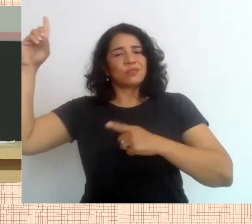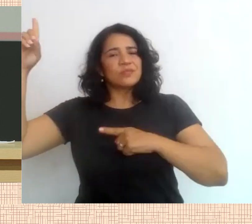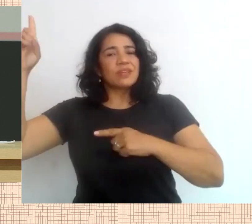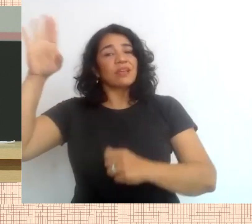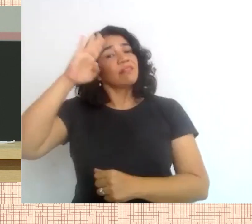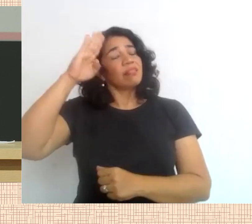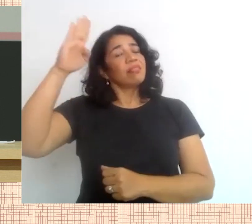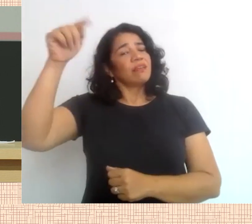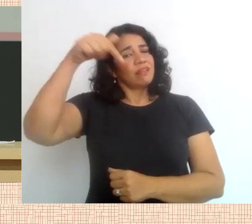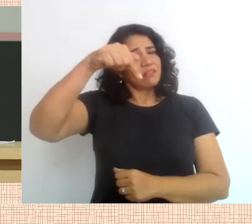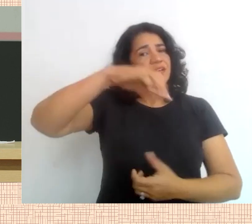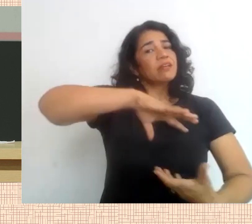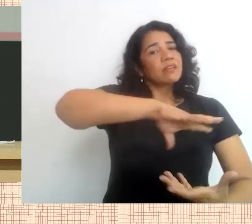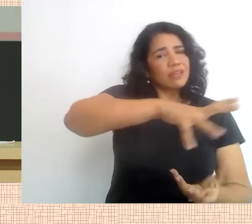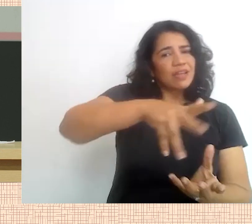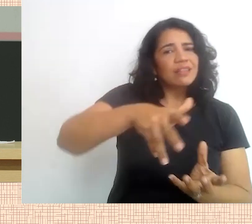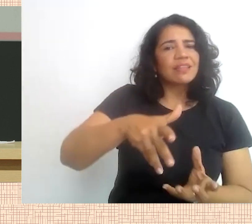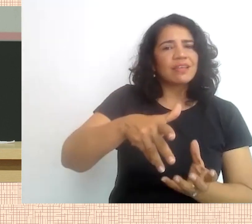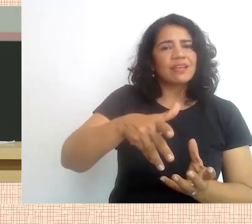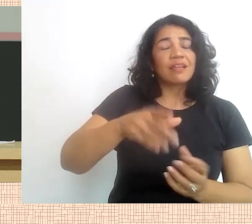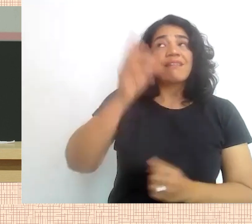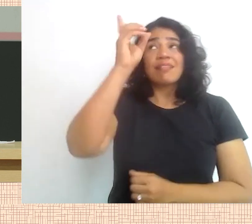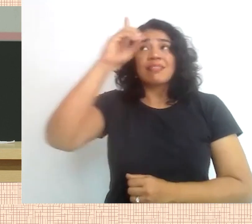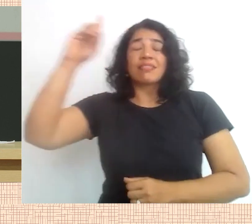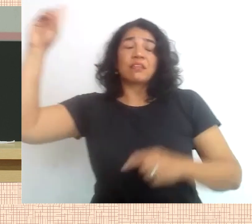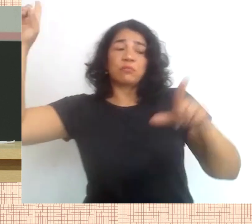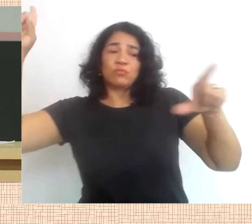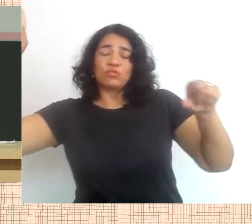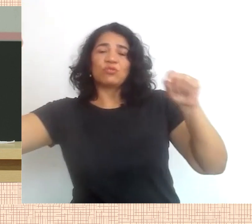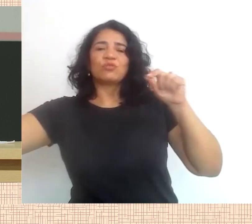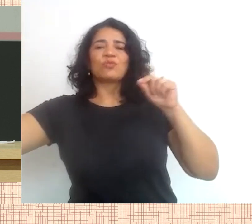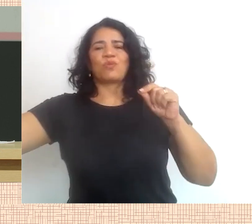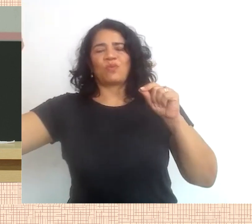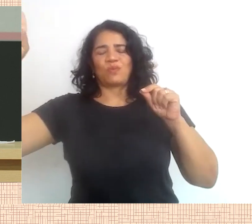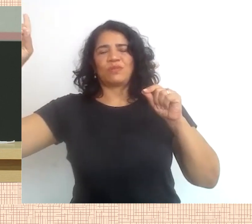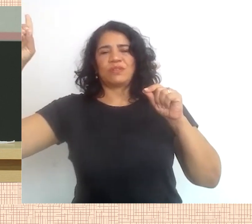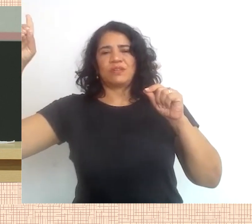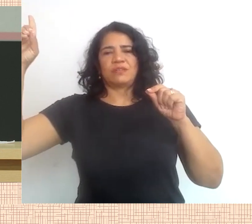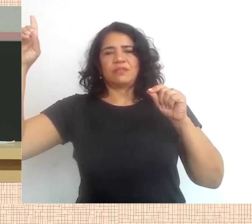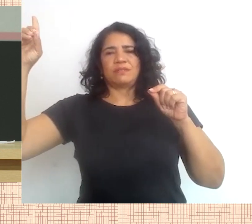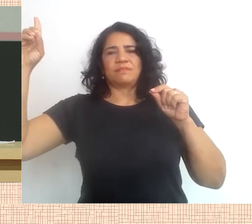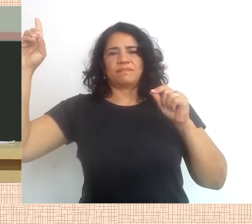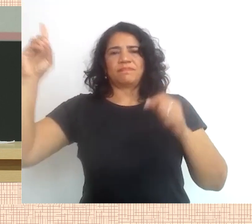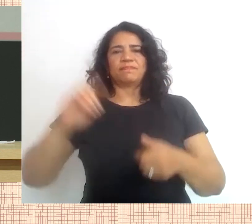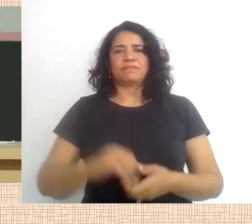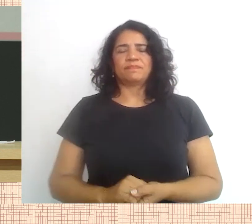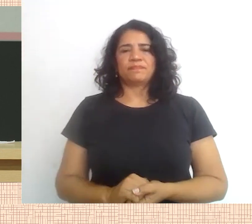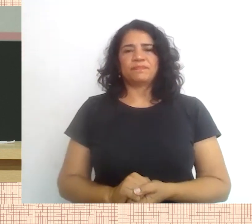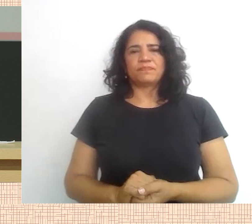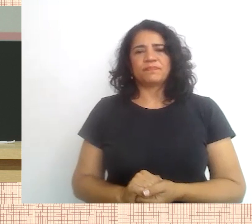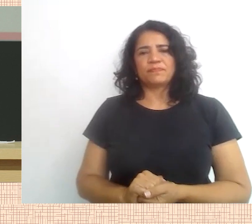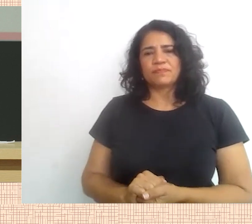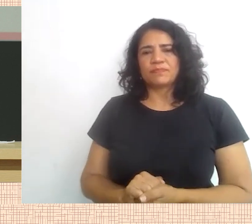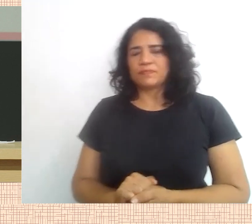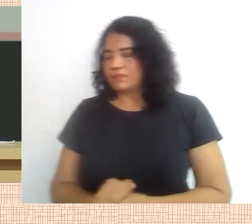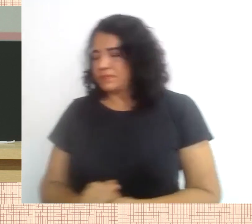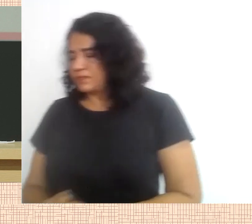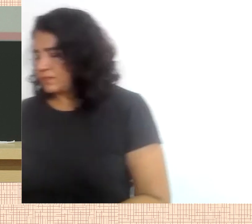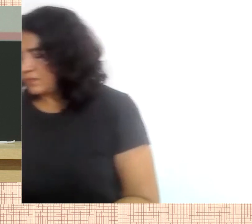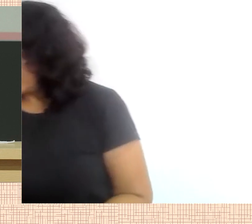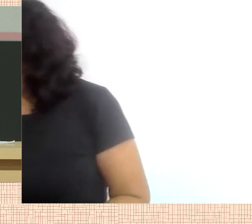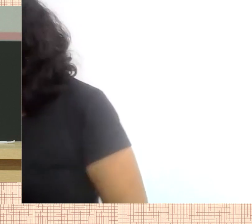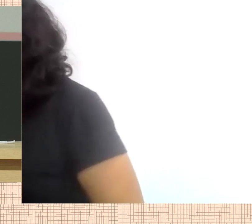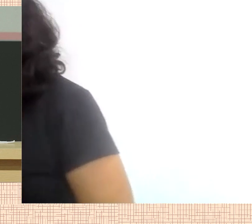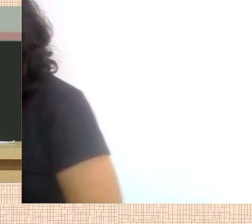cabeça sobre todas as coisas. Então ele governa, encabeça, né? Ele lidera